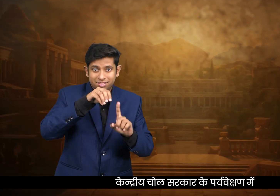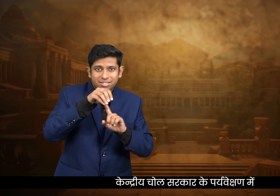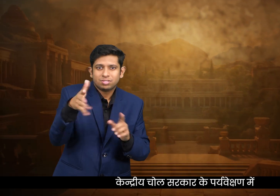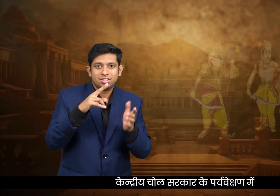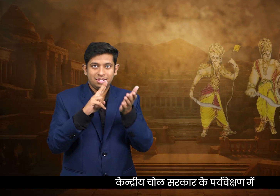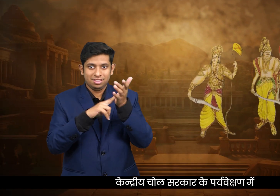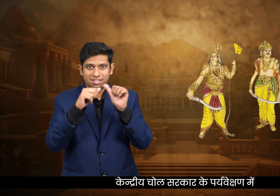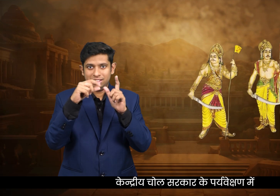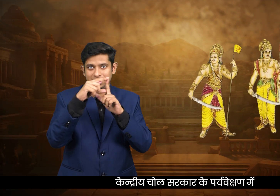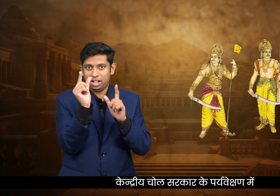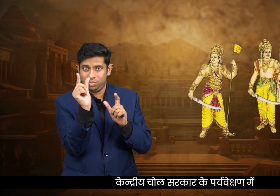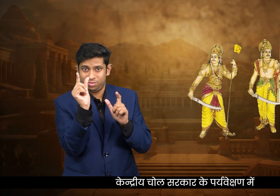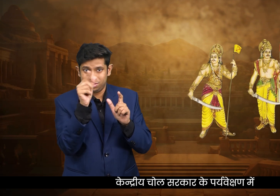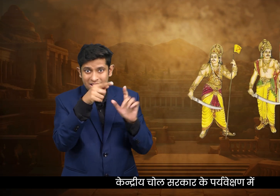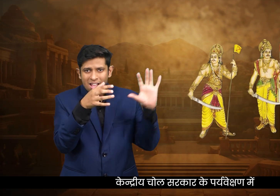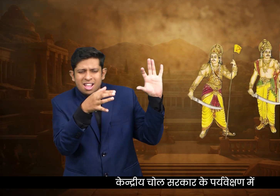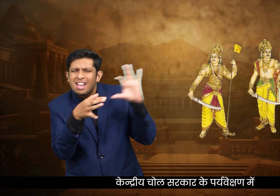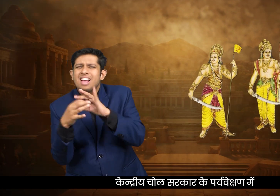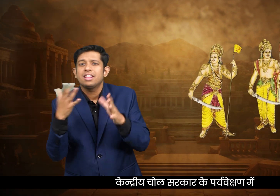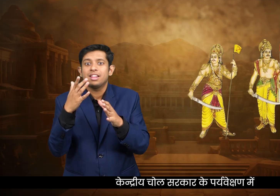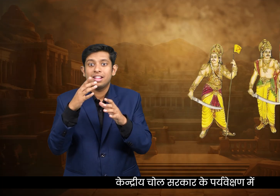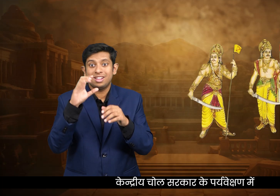केंद्रीय चोला सरकार के पर्यवेक्षण में